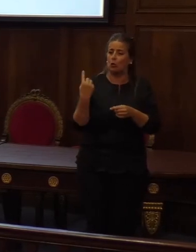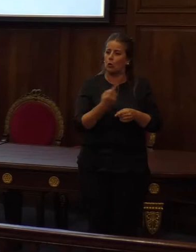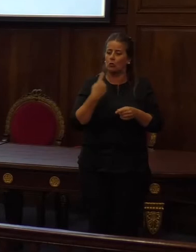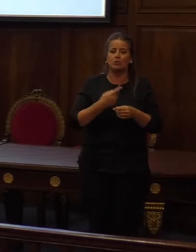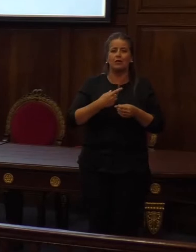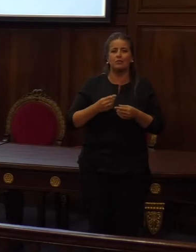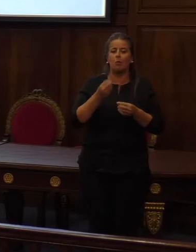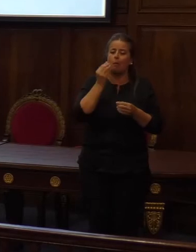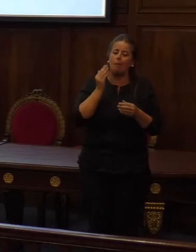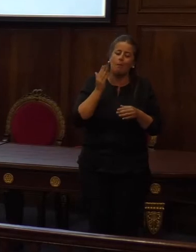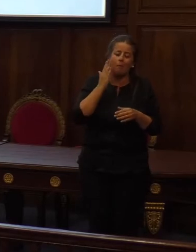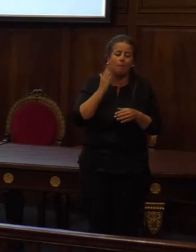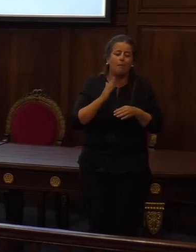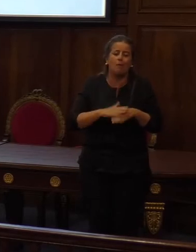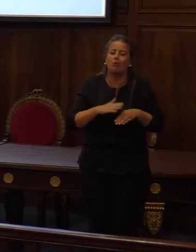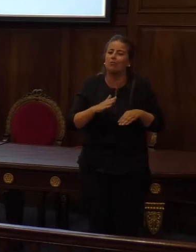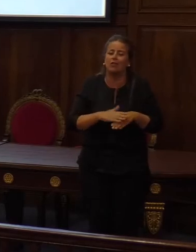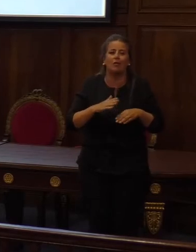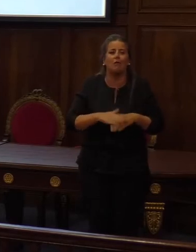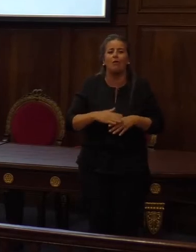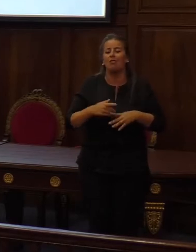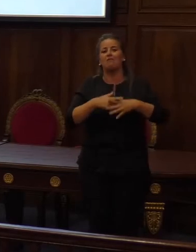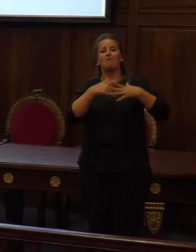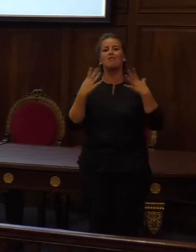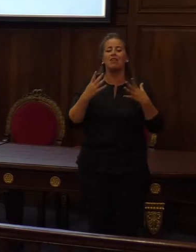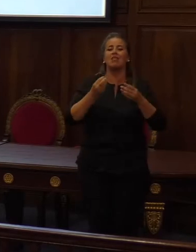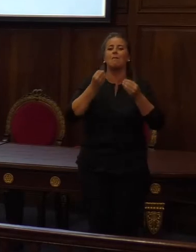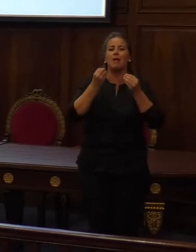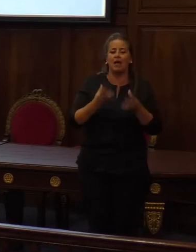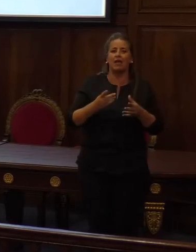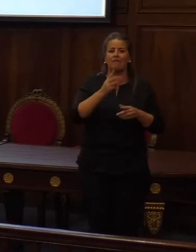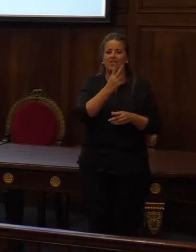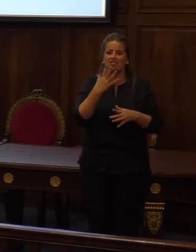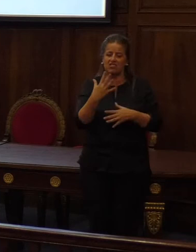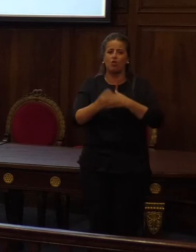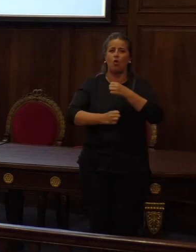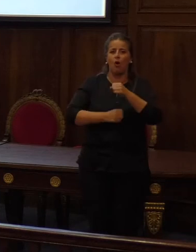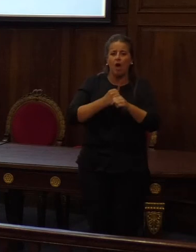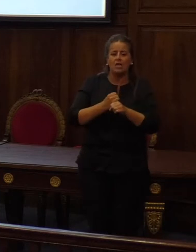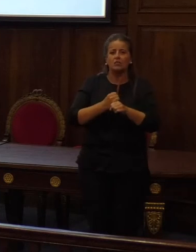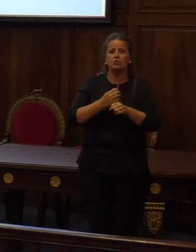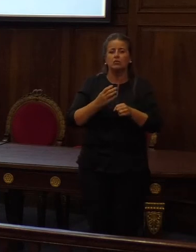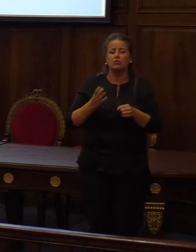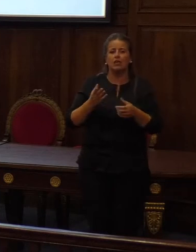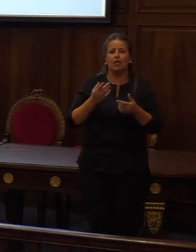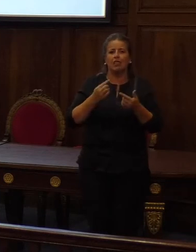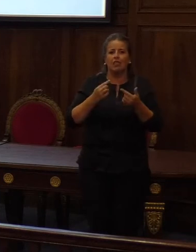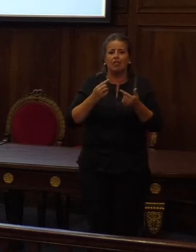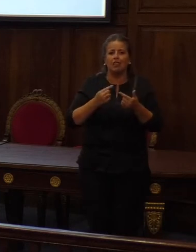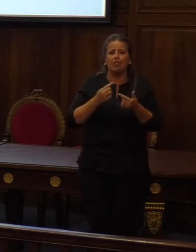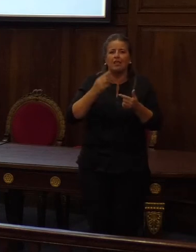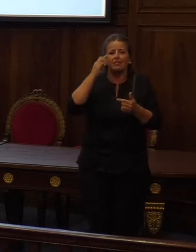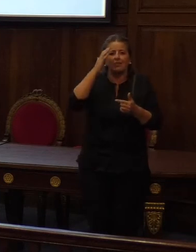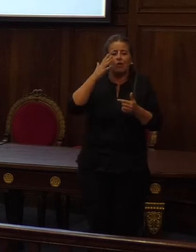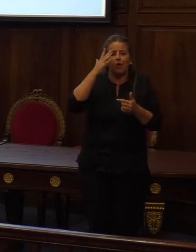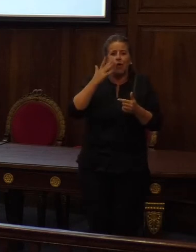de celebración que los 25 años de la Facultad de Psicología nos encuentre con un ingreso irrestricto